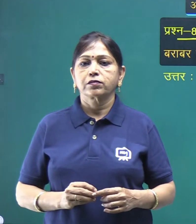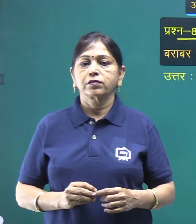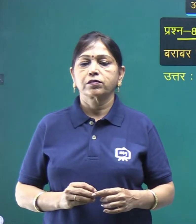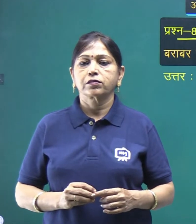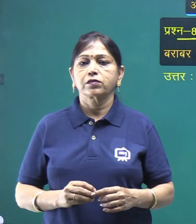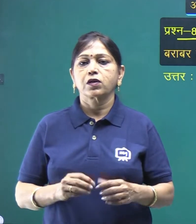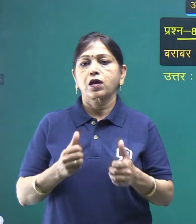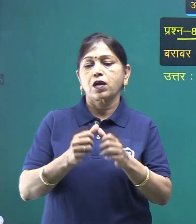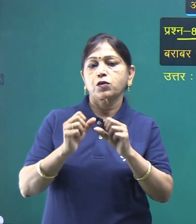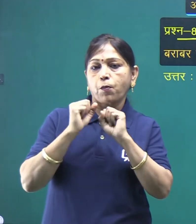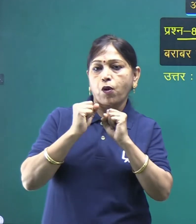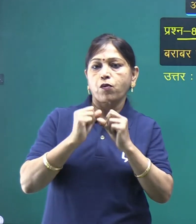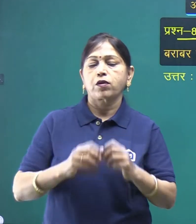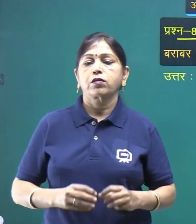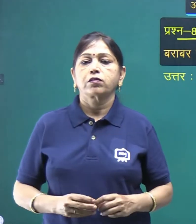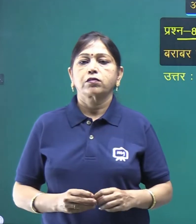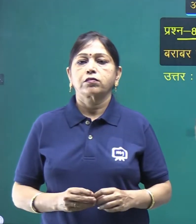अश्व शक्ति